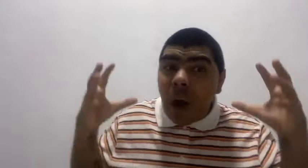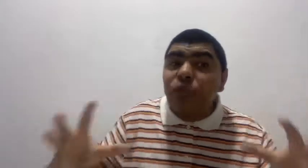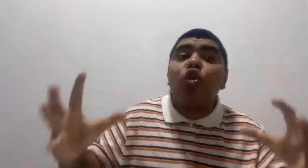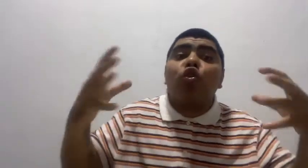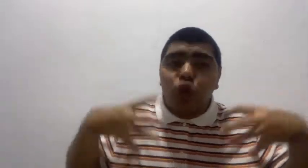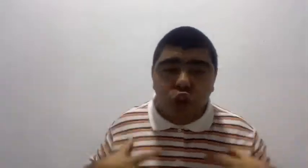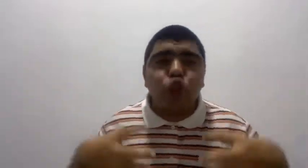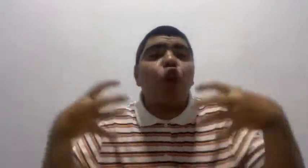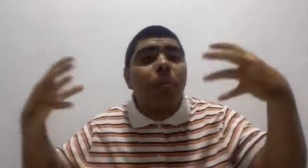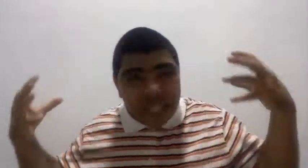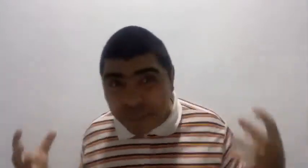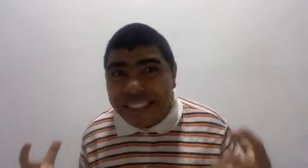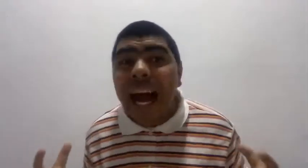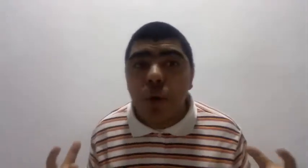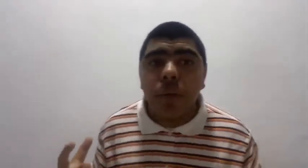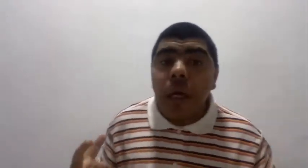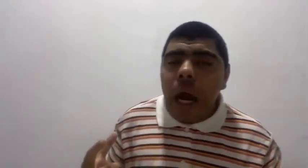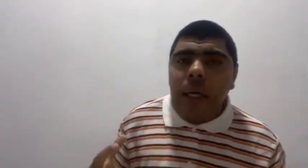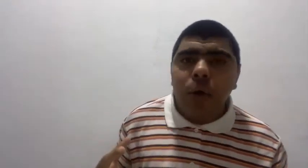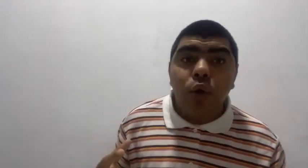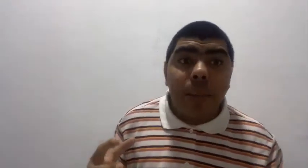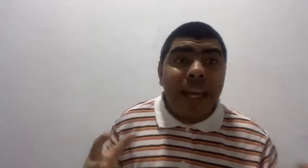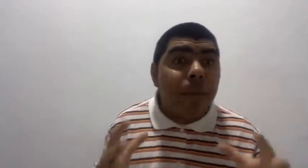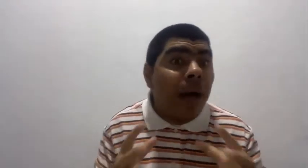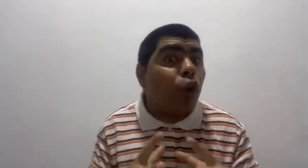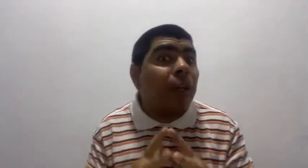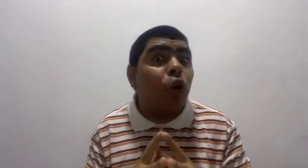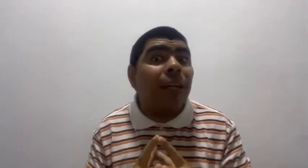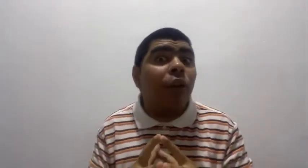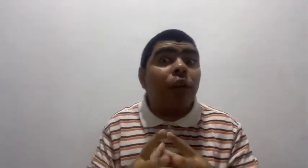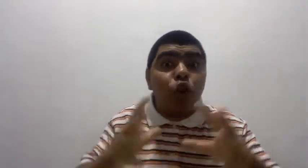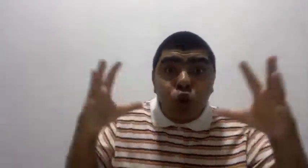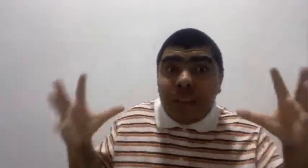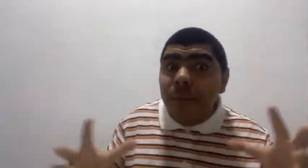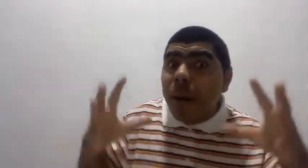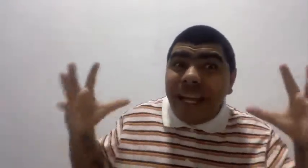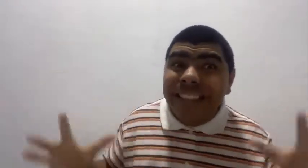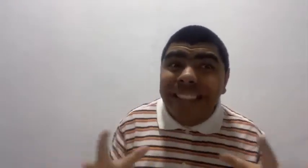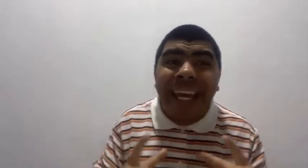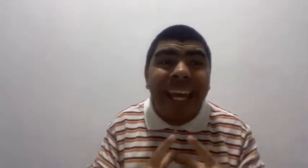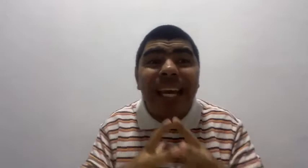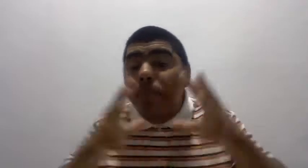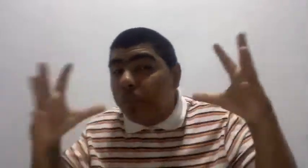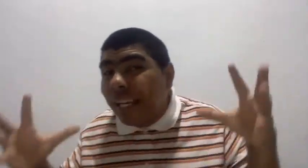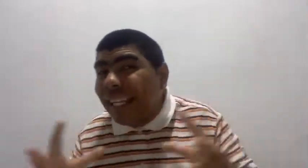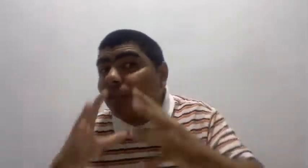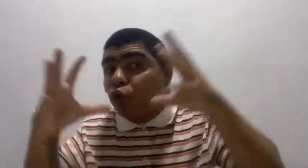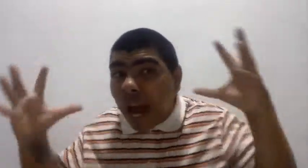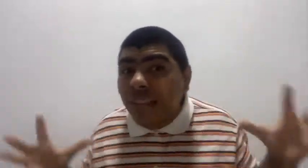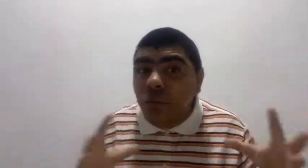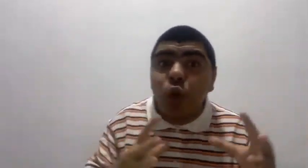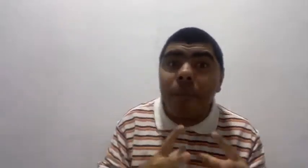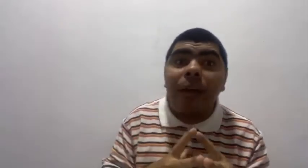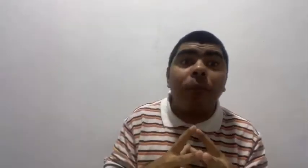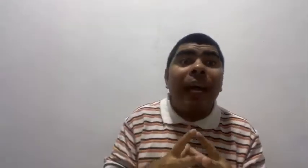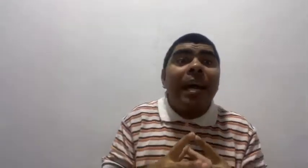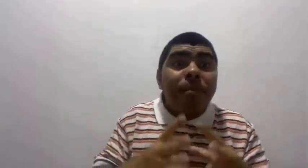cuando nosotros se lo permitamos. Aleluya, mi alma adora el Cordero de Dios. Y últimamente el Espíritu Santo, hermano, me